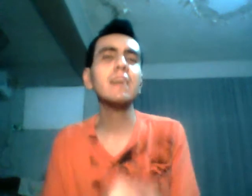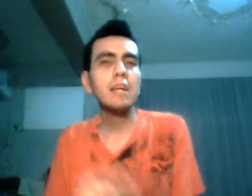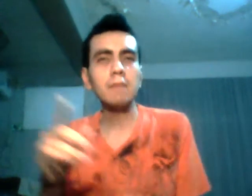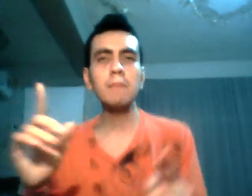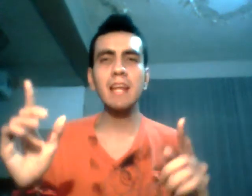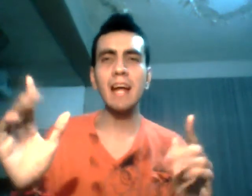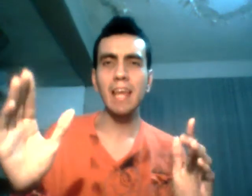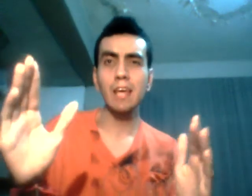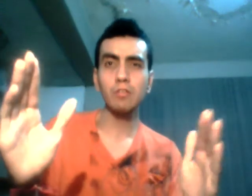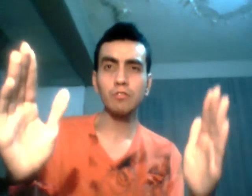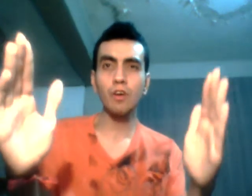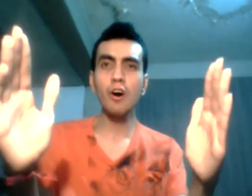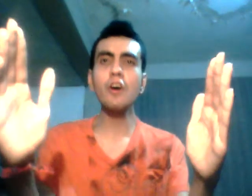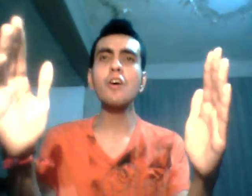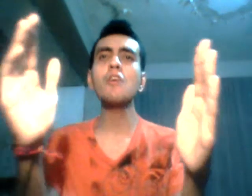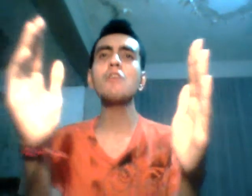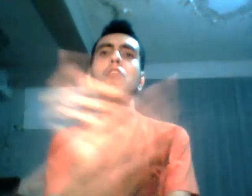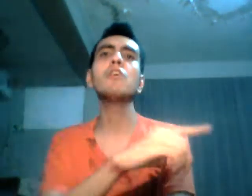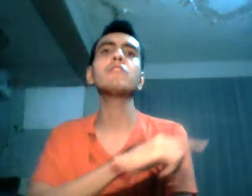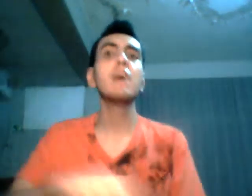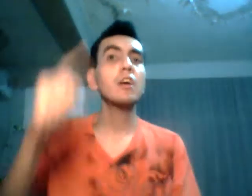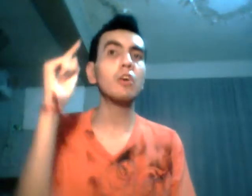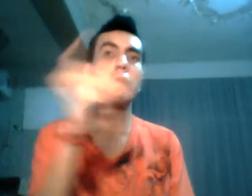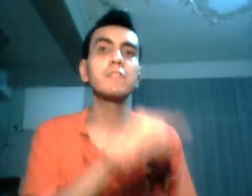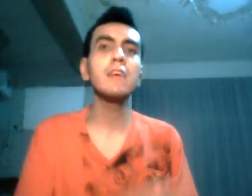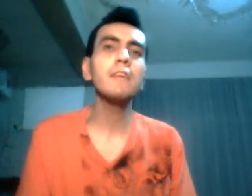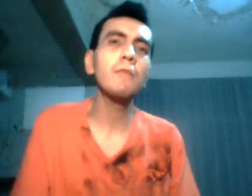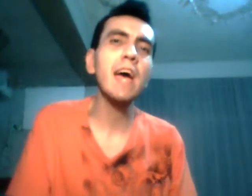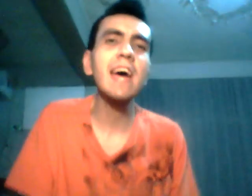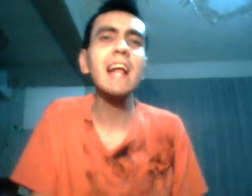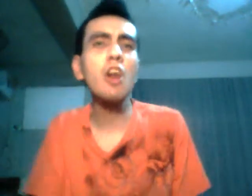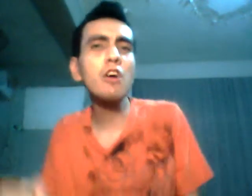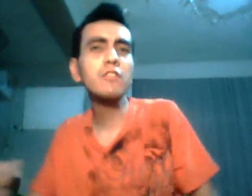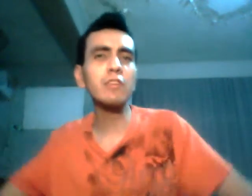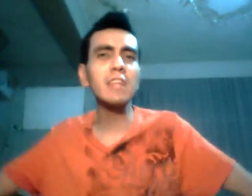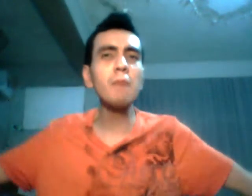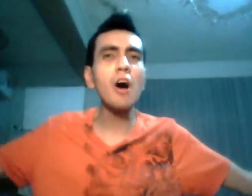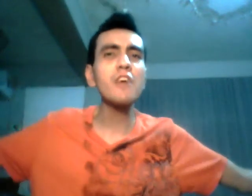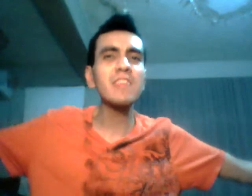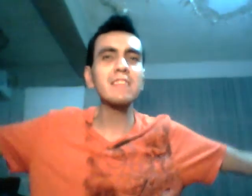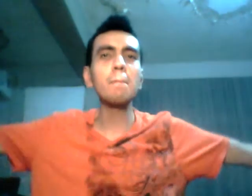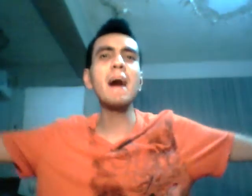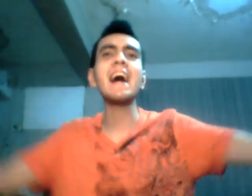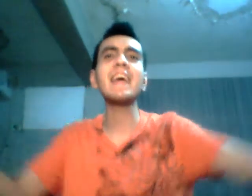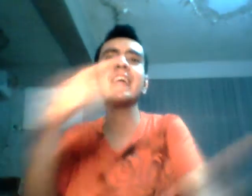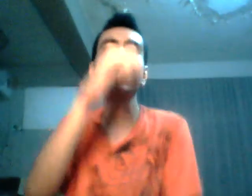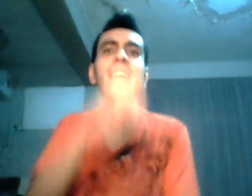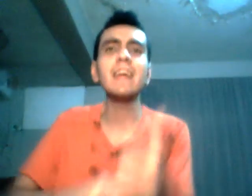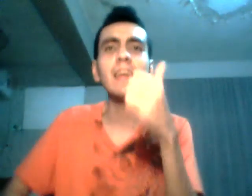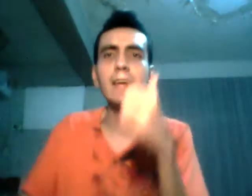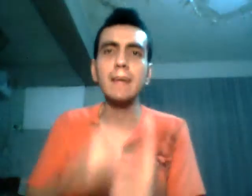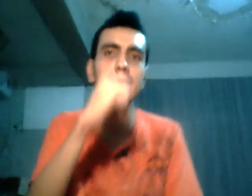y miraré tus ojos como si fueran los últimos de este